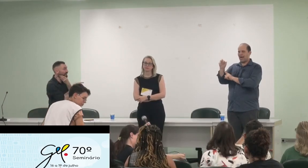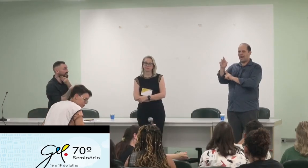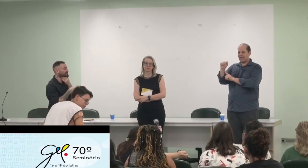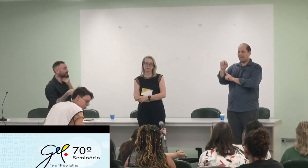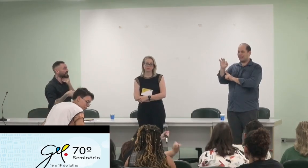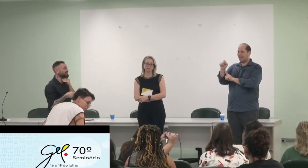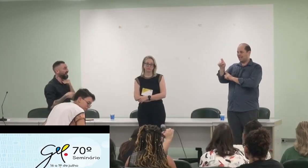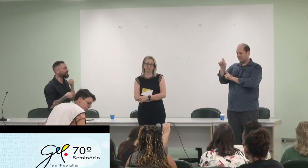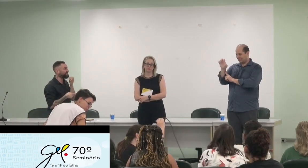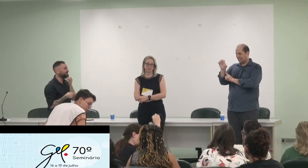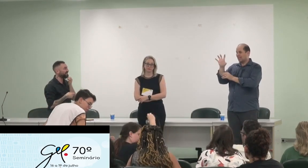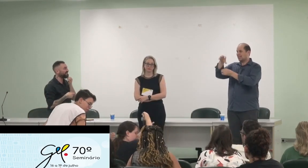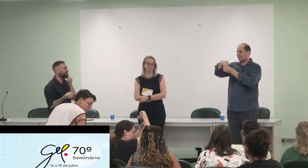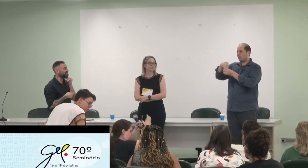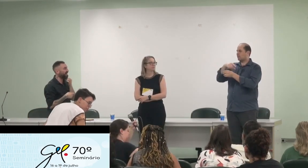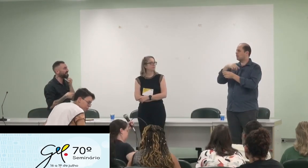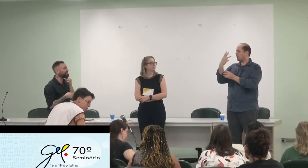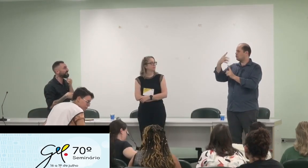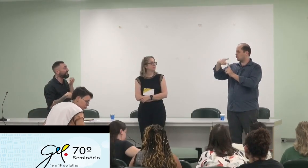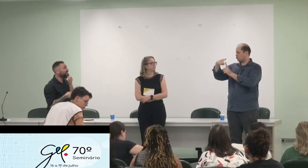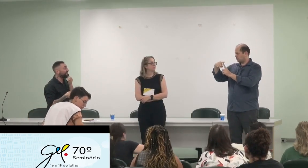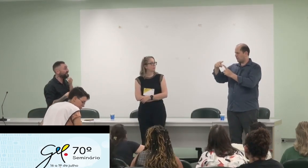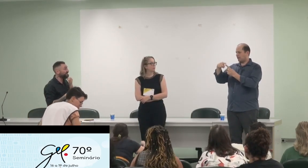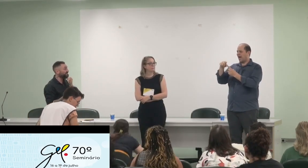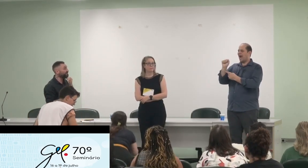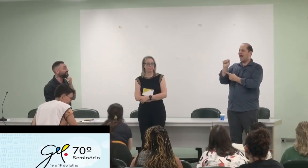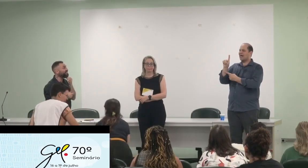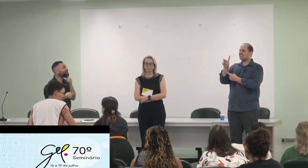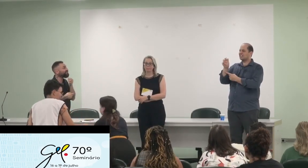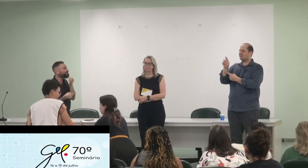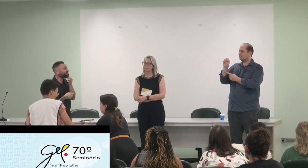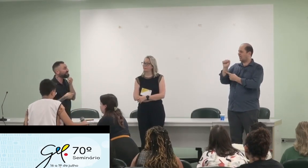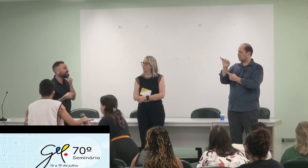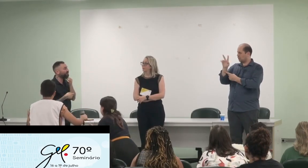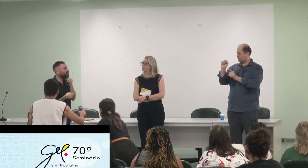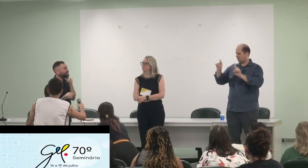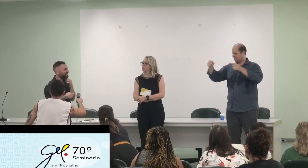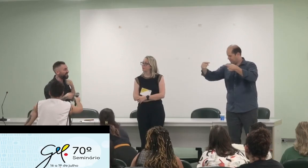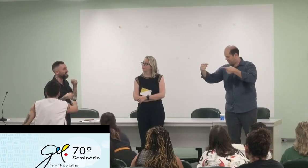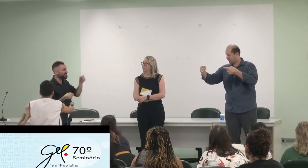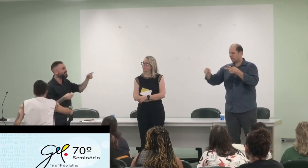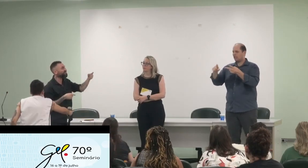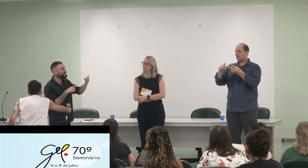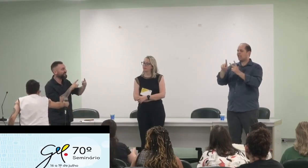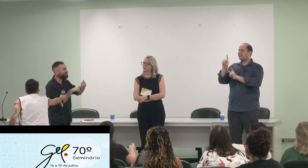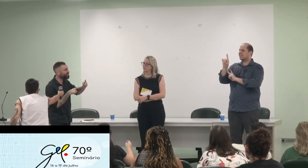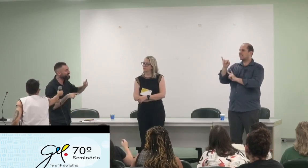da parataxe, né, na sintaxe, e são 3 tipos que são mostradas, né? A adversativa,